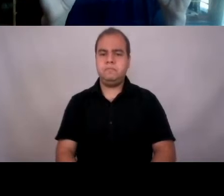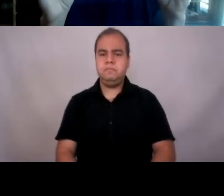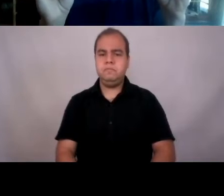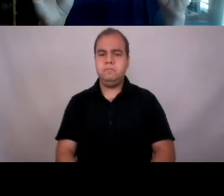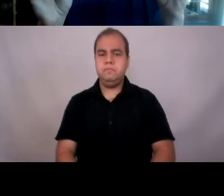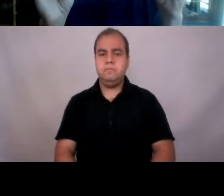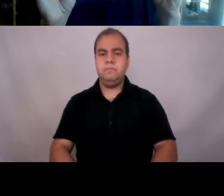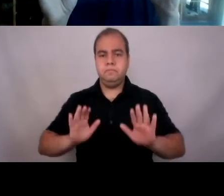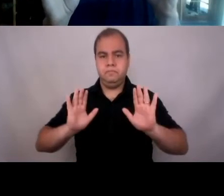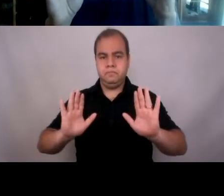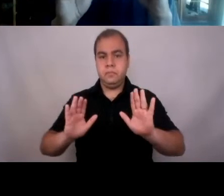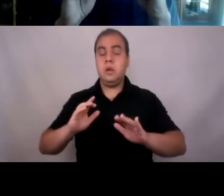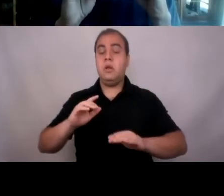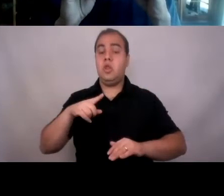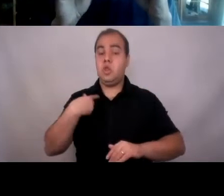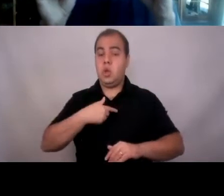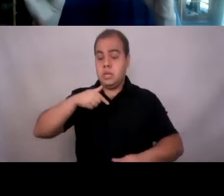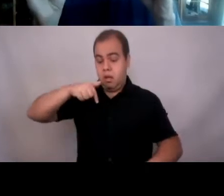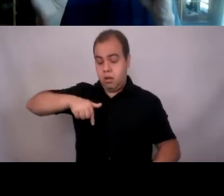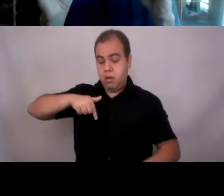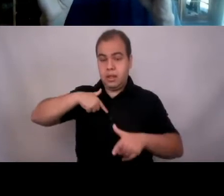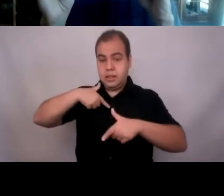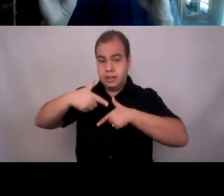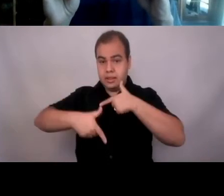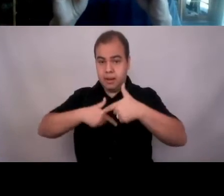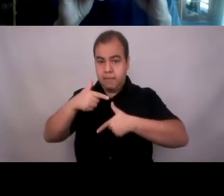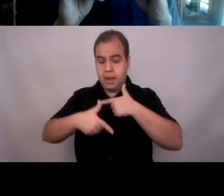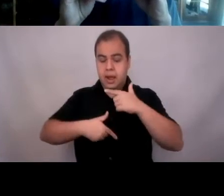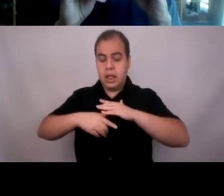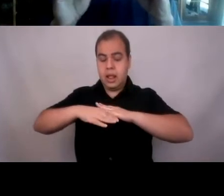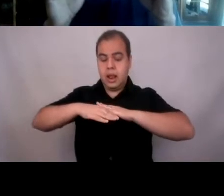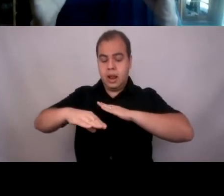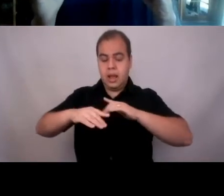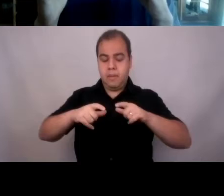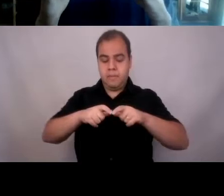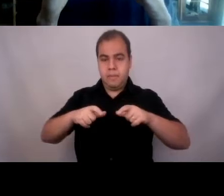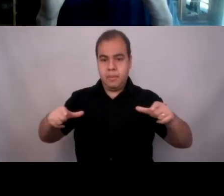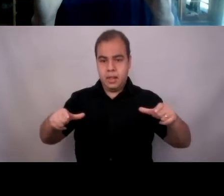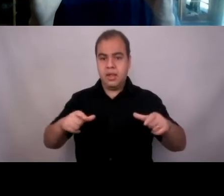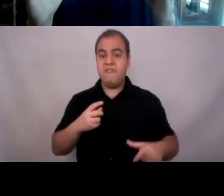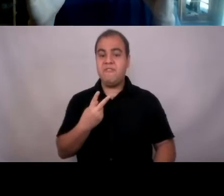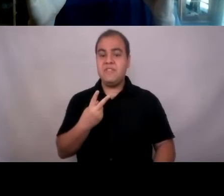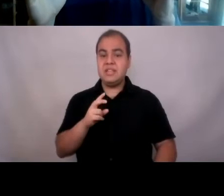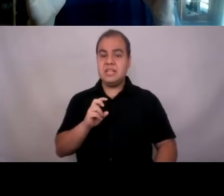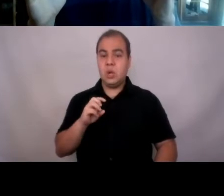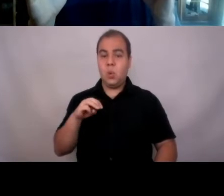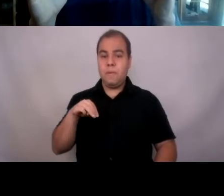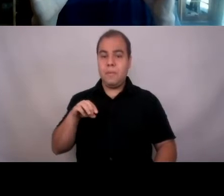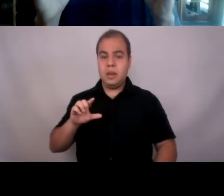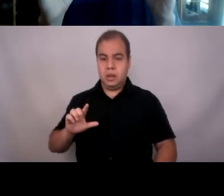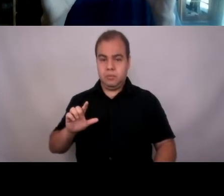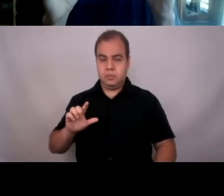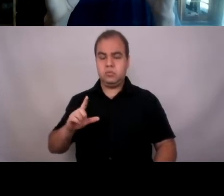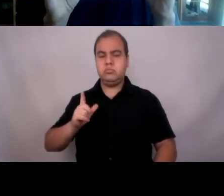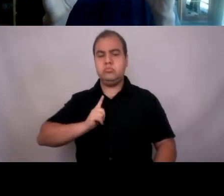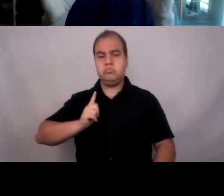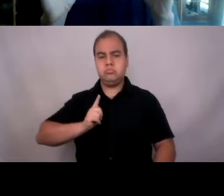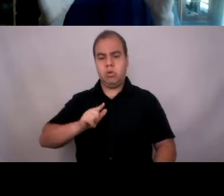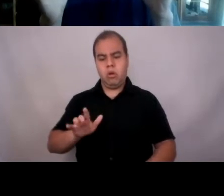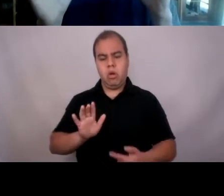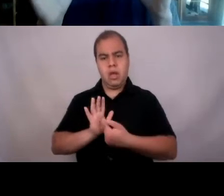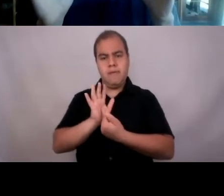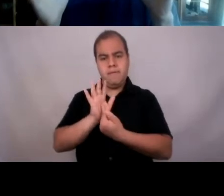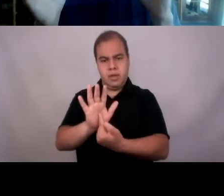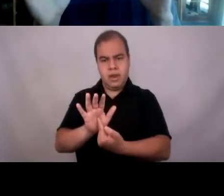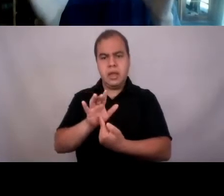Aqui, a gente tem trabalhado com uma lâmina de 25 milímetros como sendo uma lâmina de referência, que é a lâmina